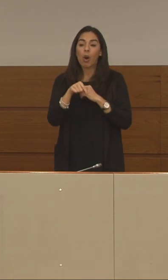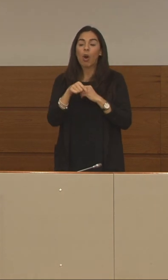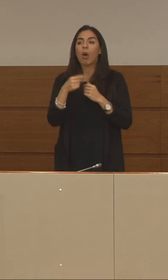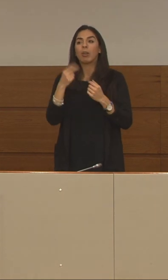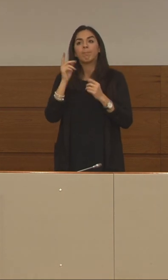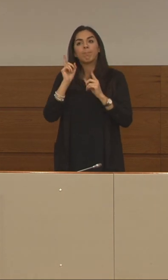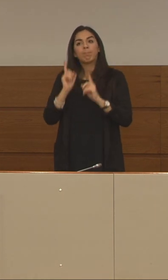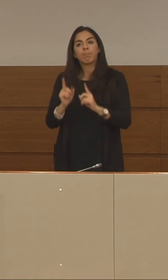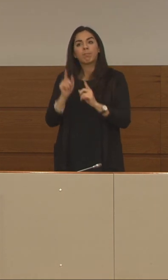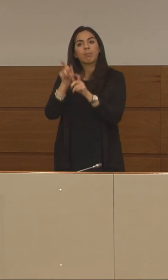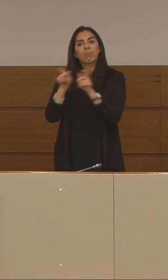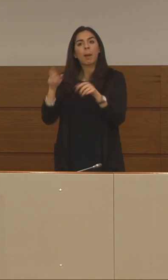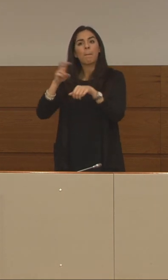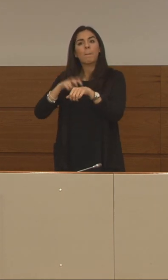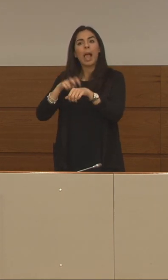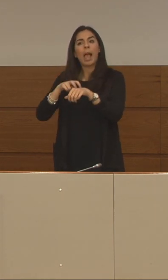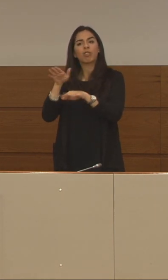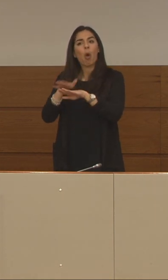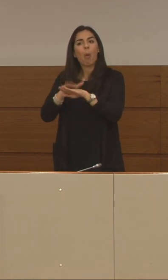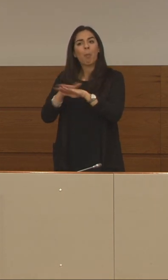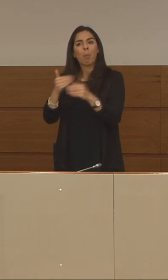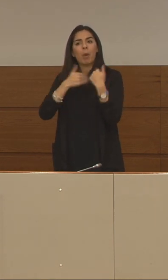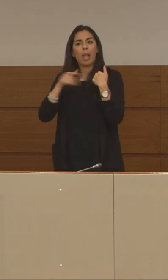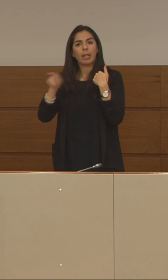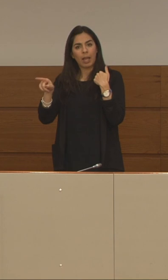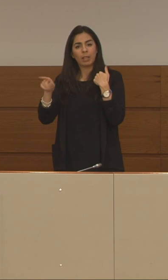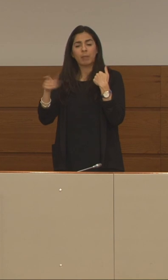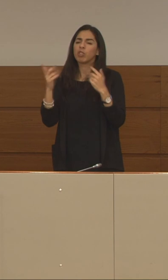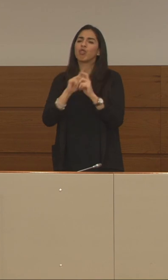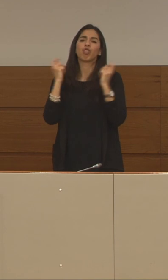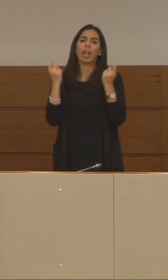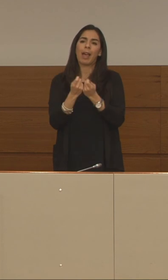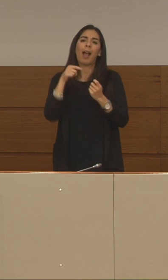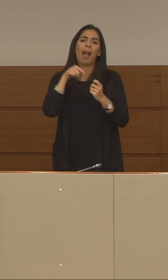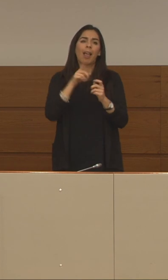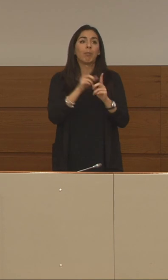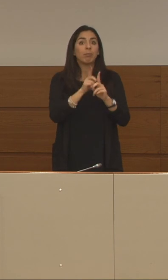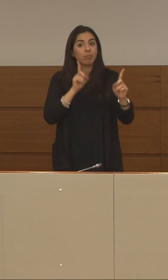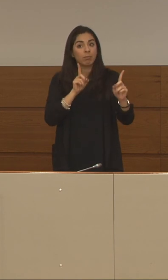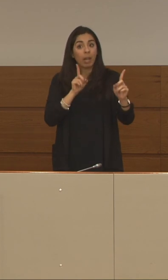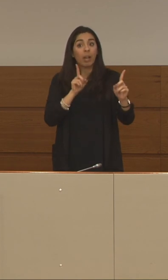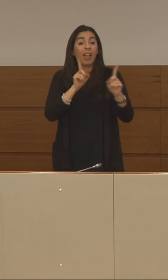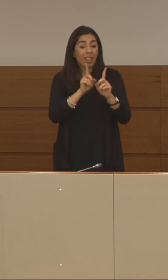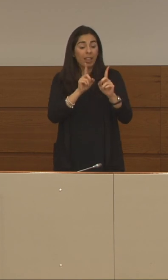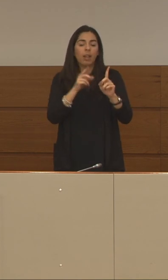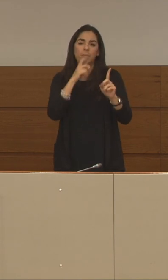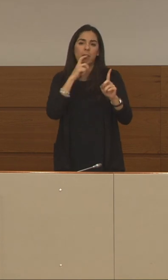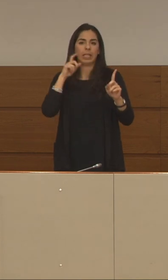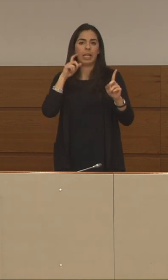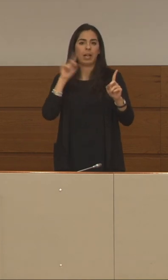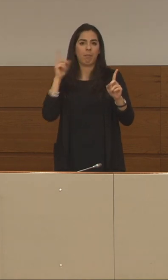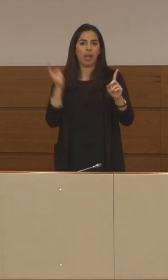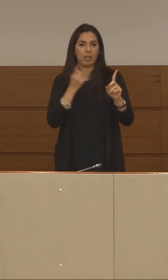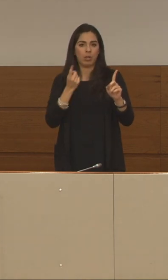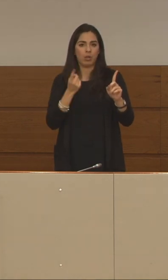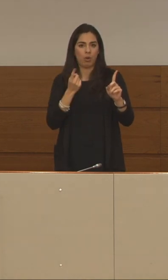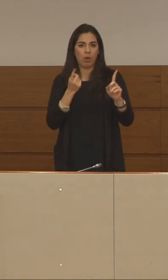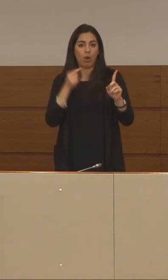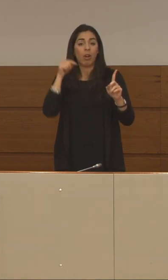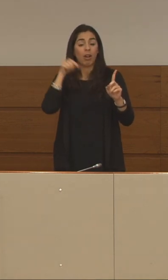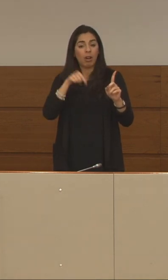competenti ma l'indicazione di carattere generale e questa è quindi serve anche per dettare delle